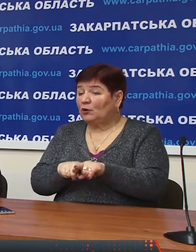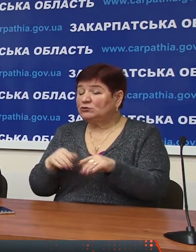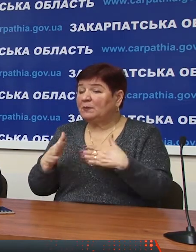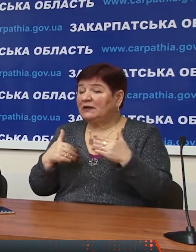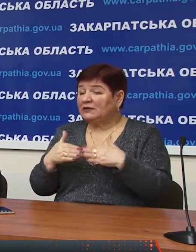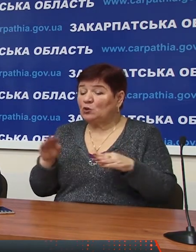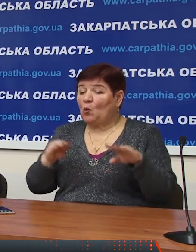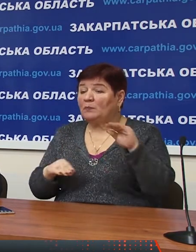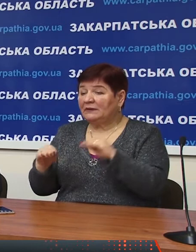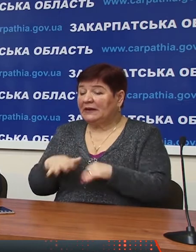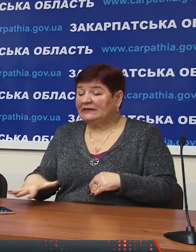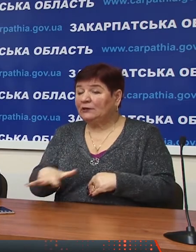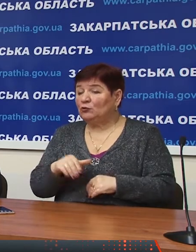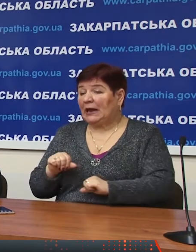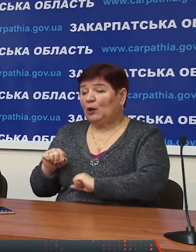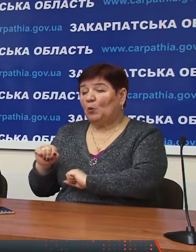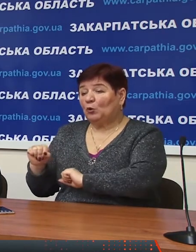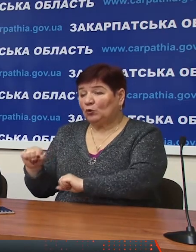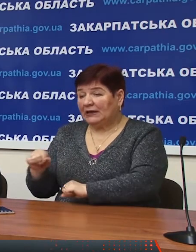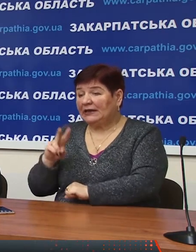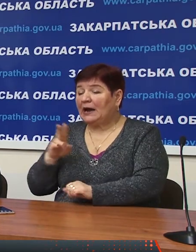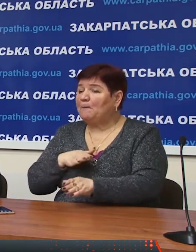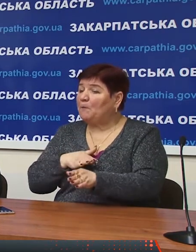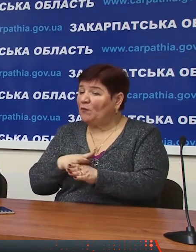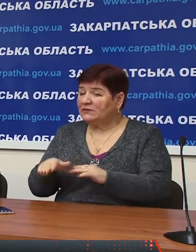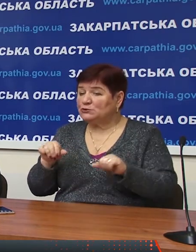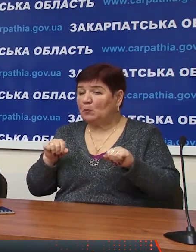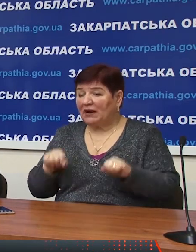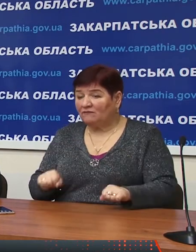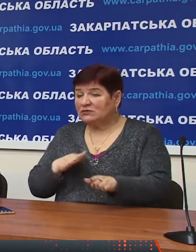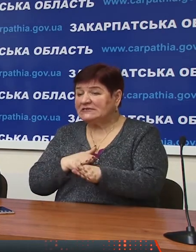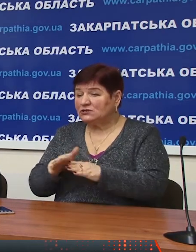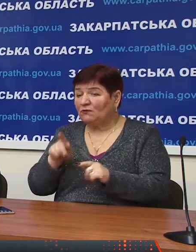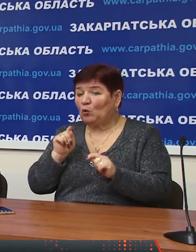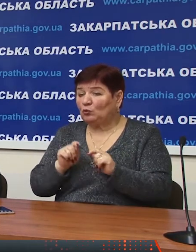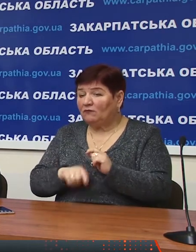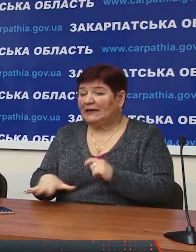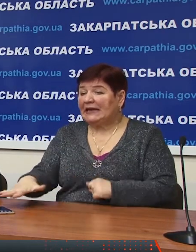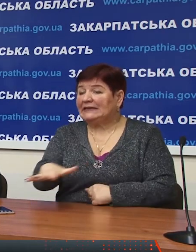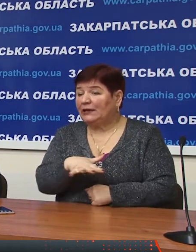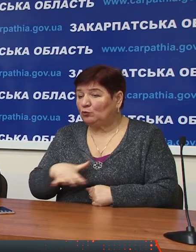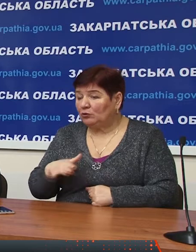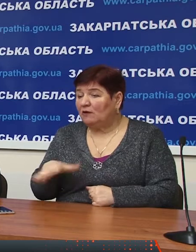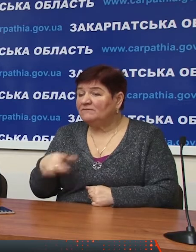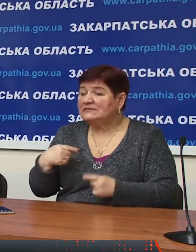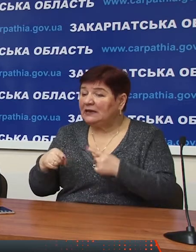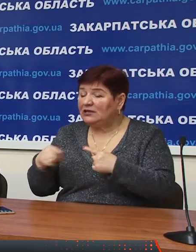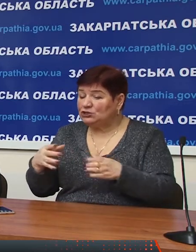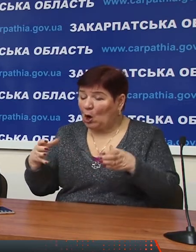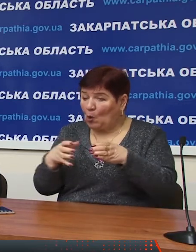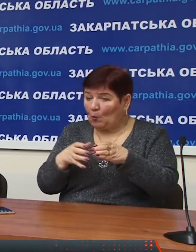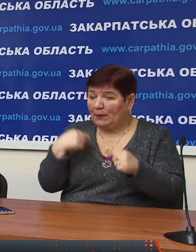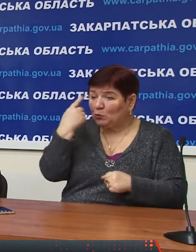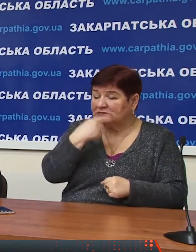практично укомплектована територіальна оборона, яка повністю має право здійснювати і контролювати територію. Всі інші групи осіб, які